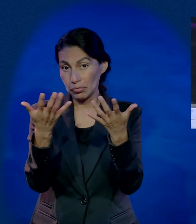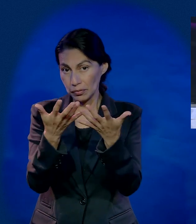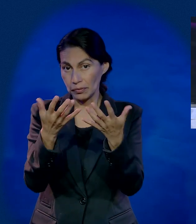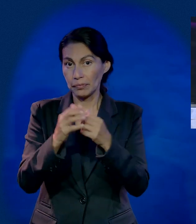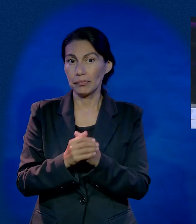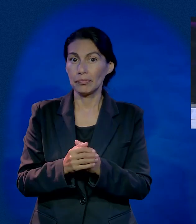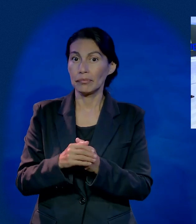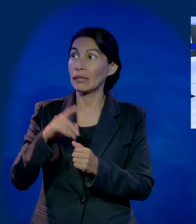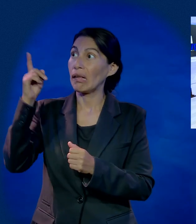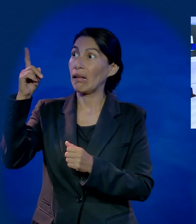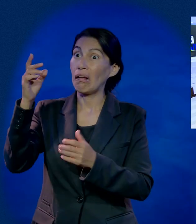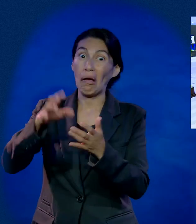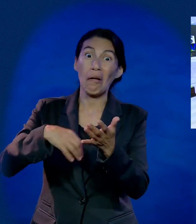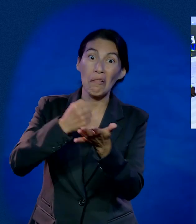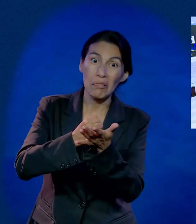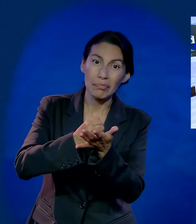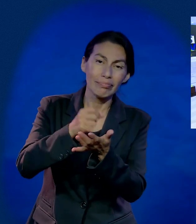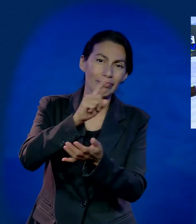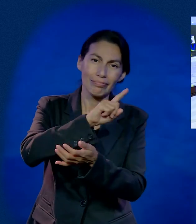voluntad.